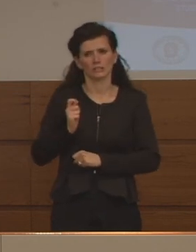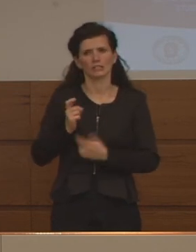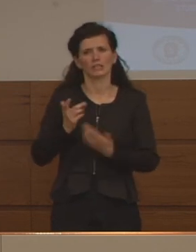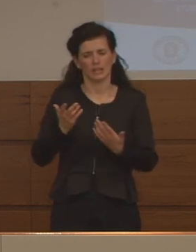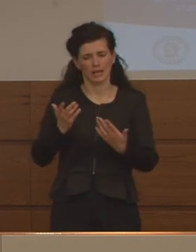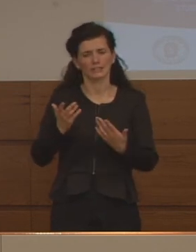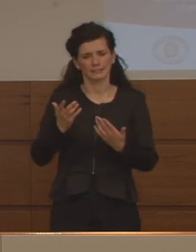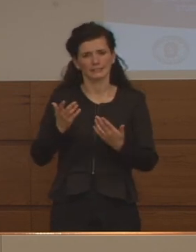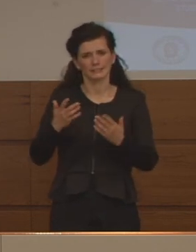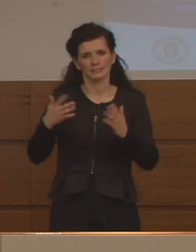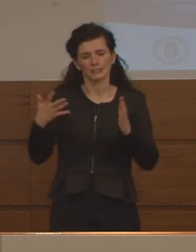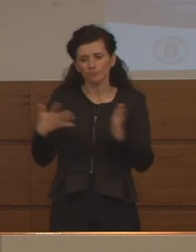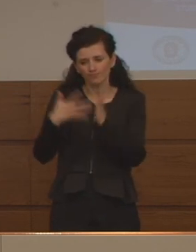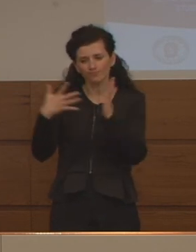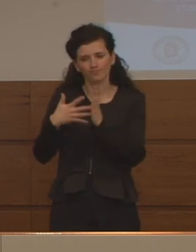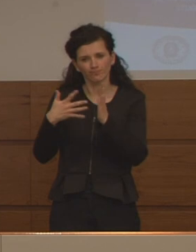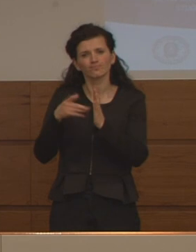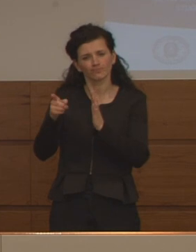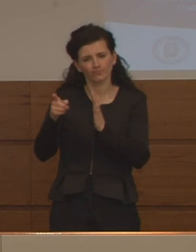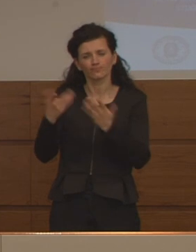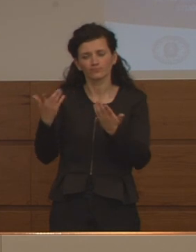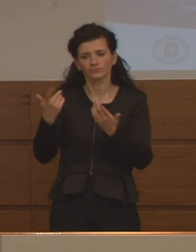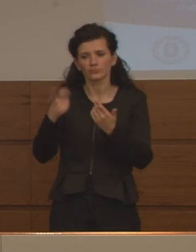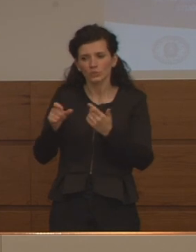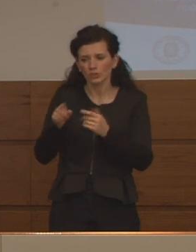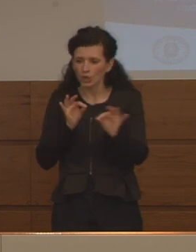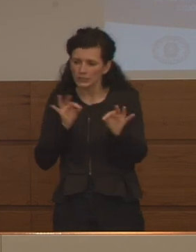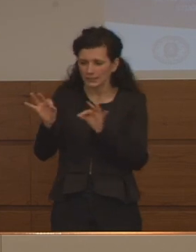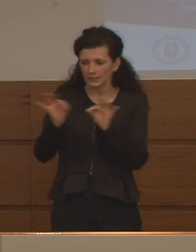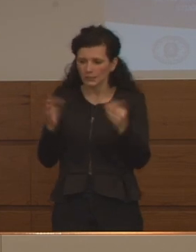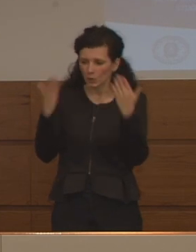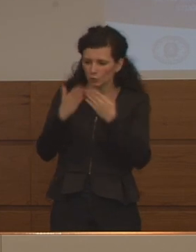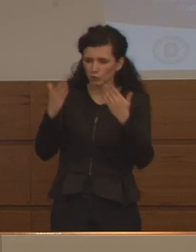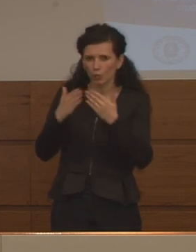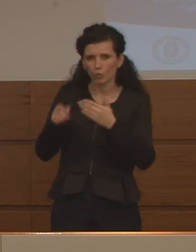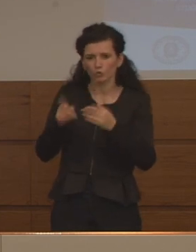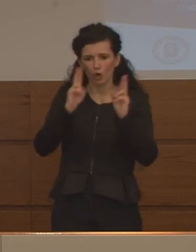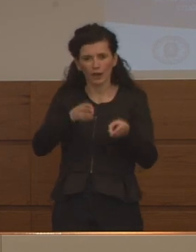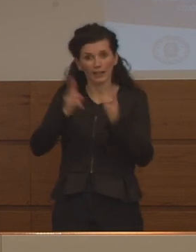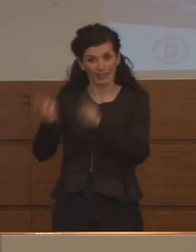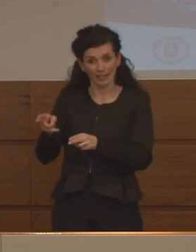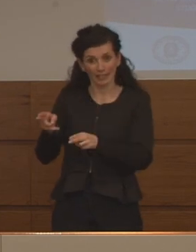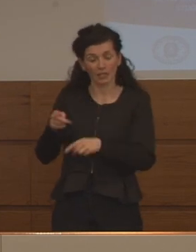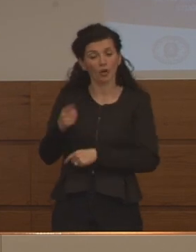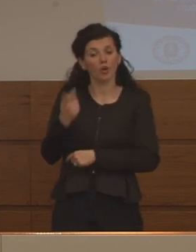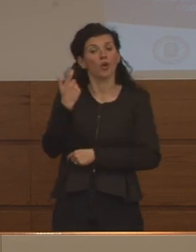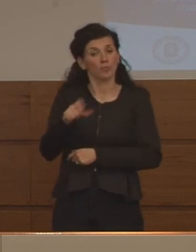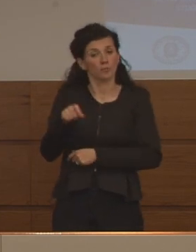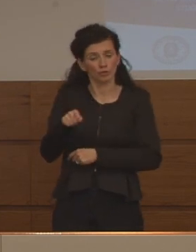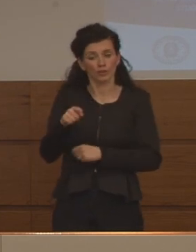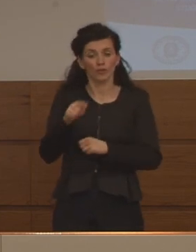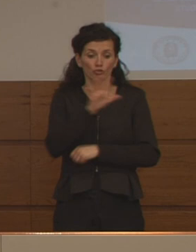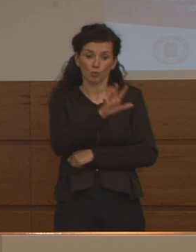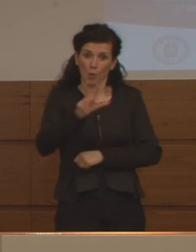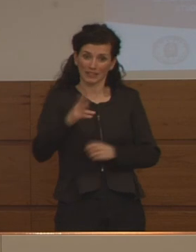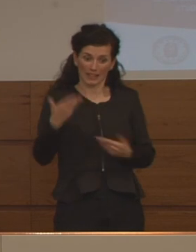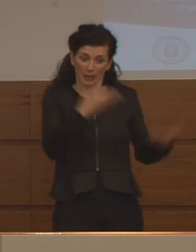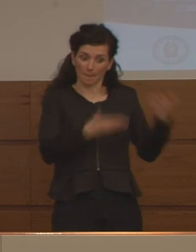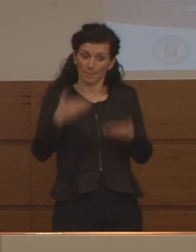cruciale per una conduzione rigorosa di studi clinici infatti 17 delle 53